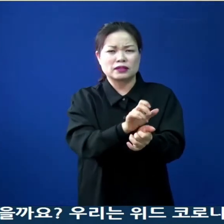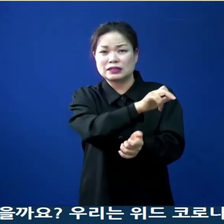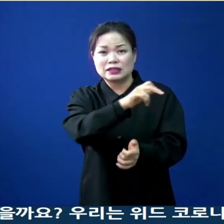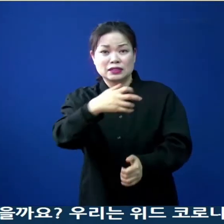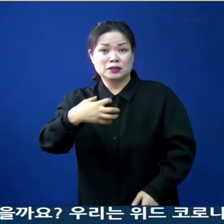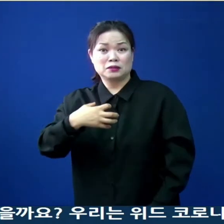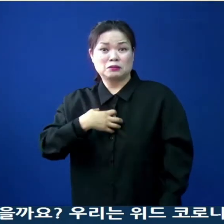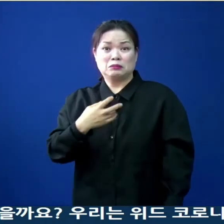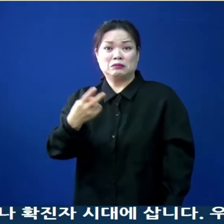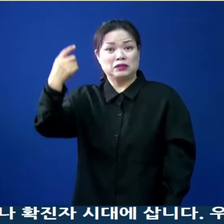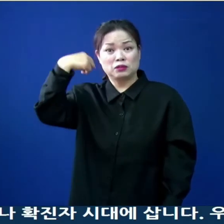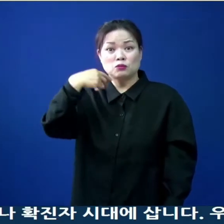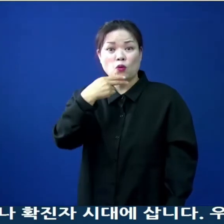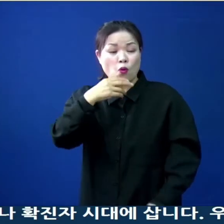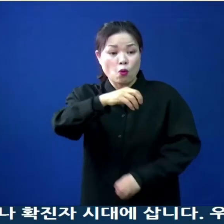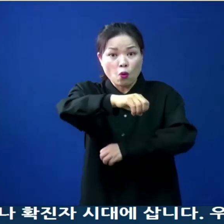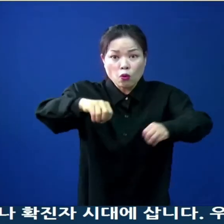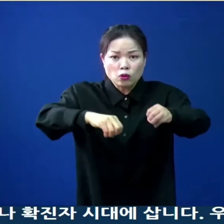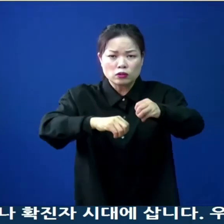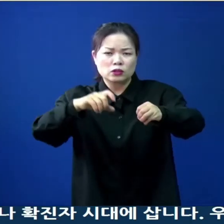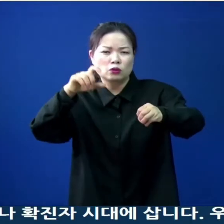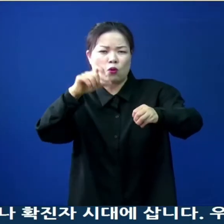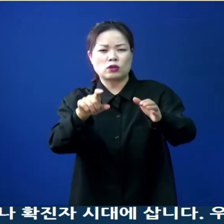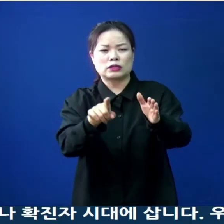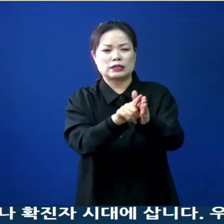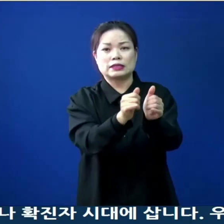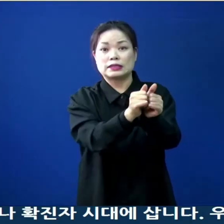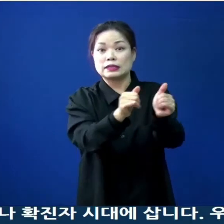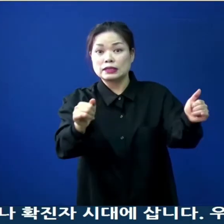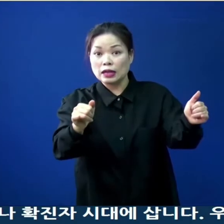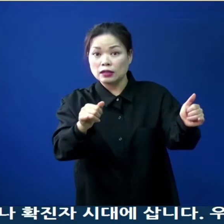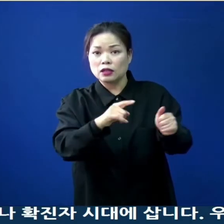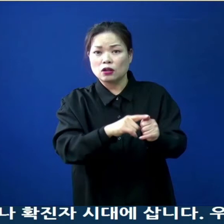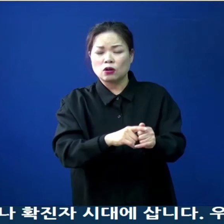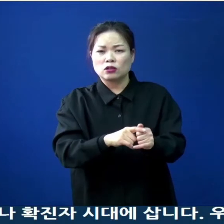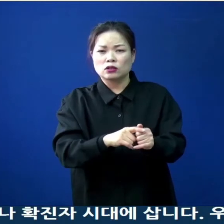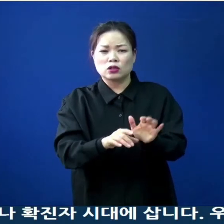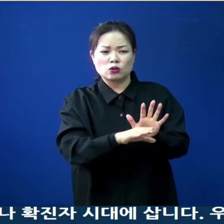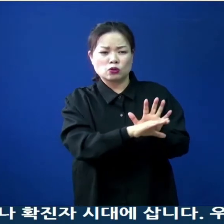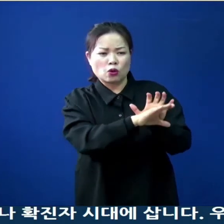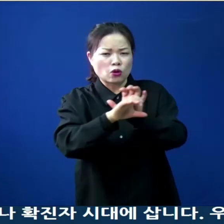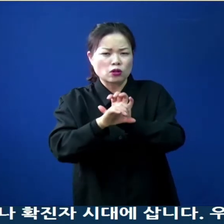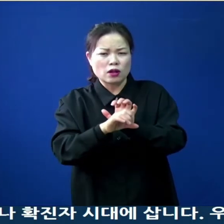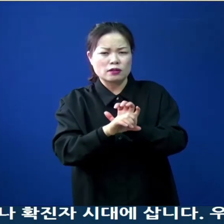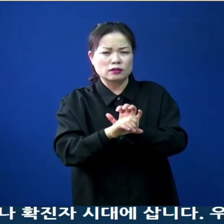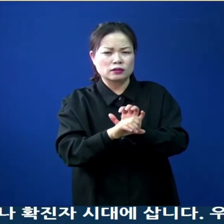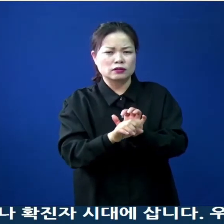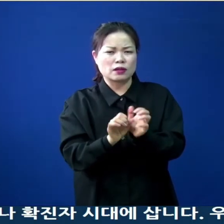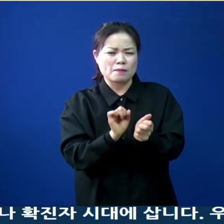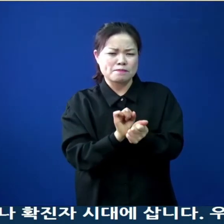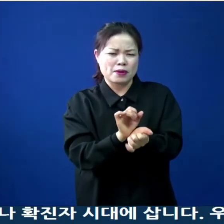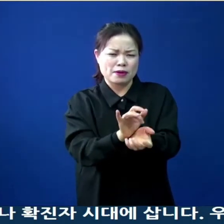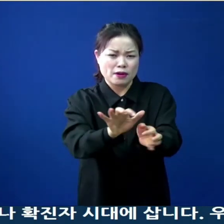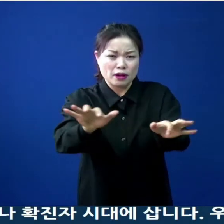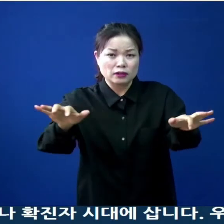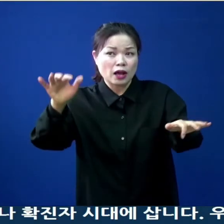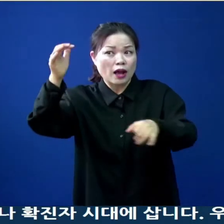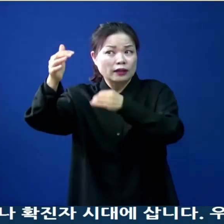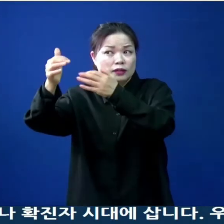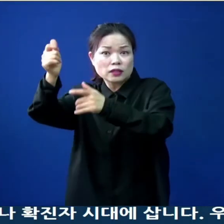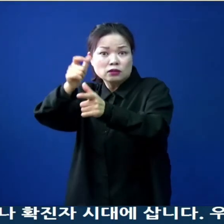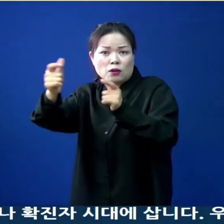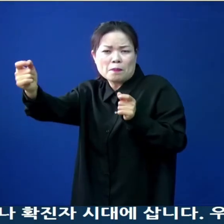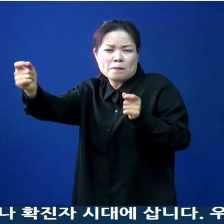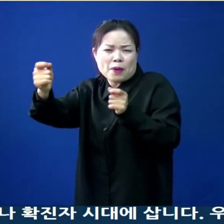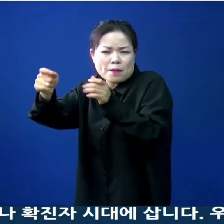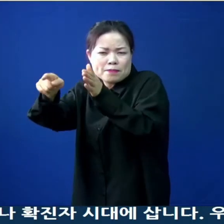존재가 되지 않습니다. 오히려 견고한 신앙을 가진 자들에게는 이 코로나 바이러스라는 이 상황은 더 하나님께 가까이